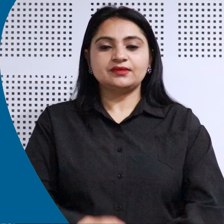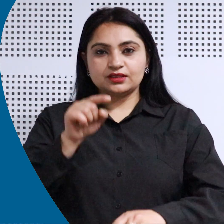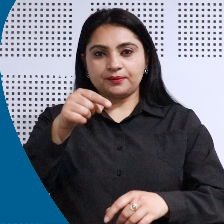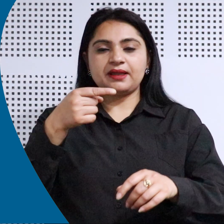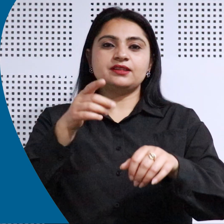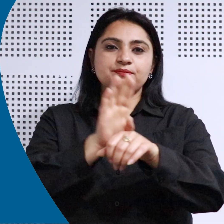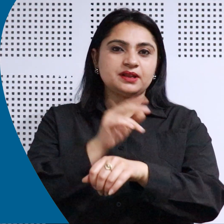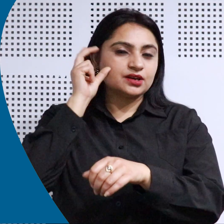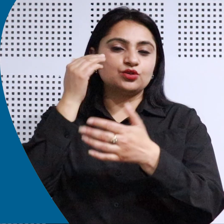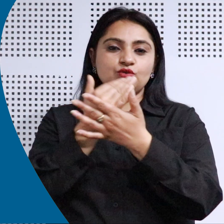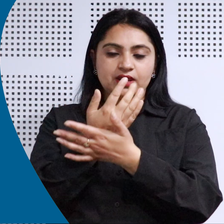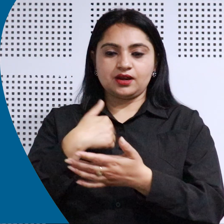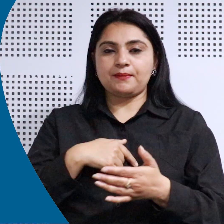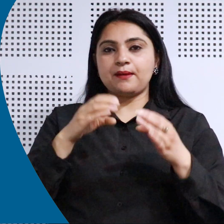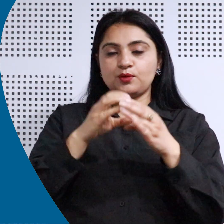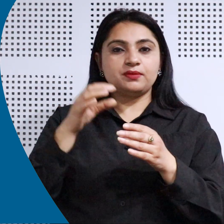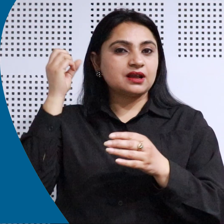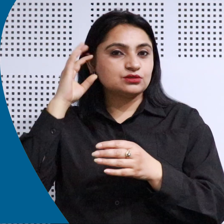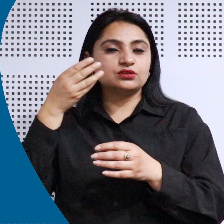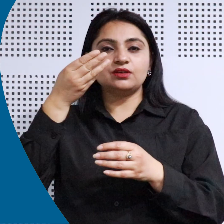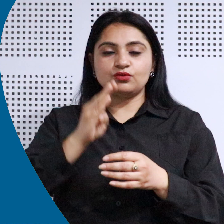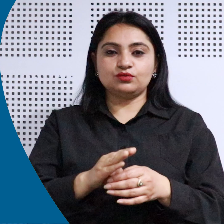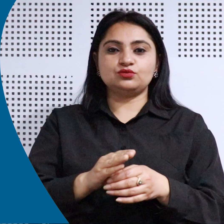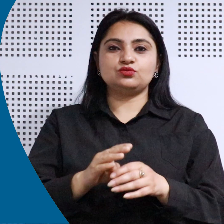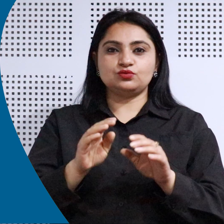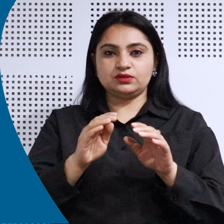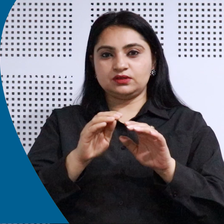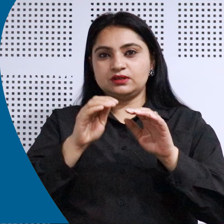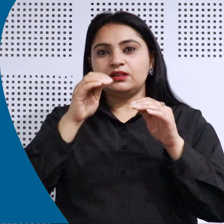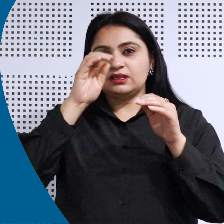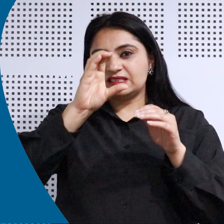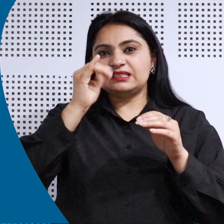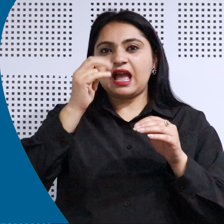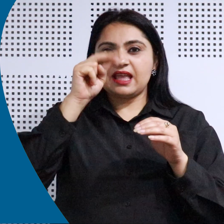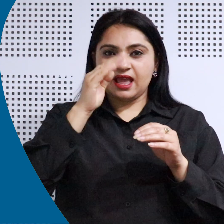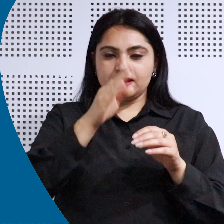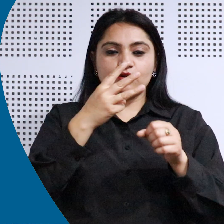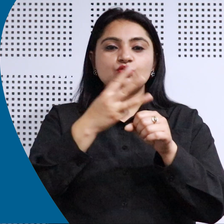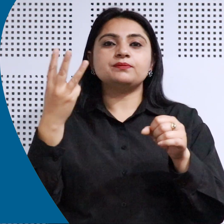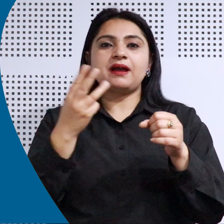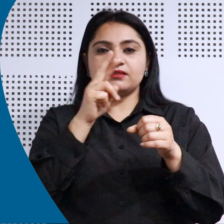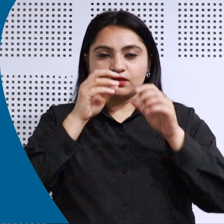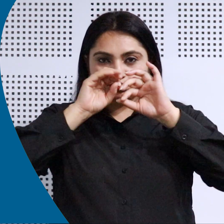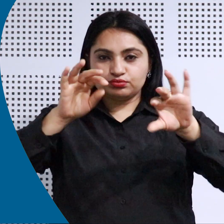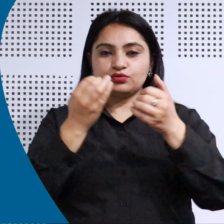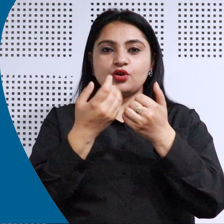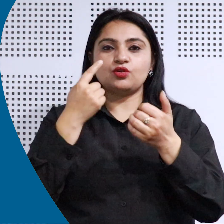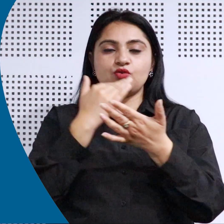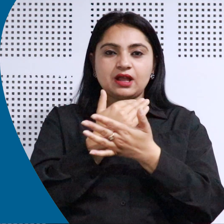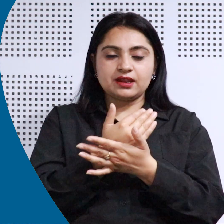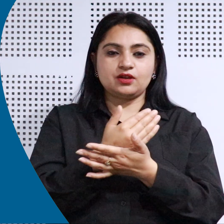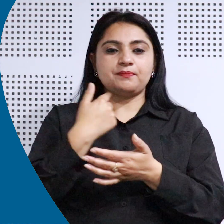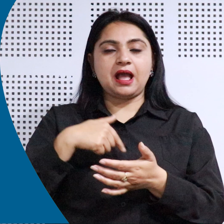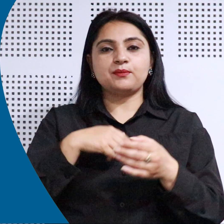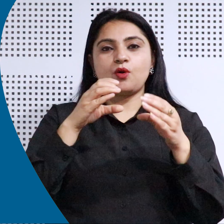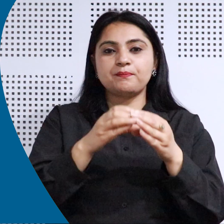तपाईँ यति बेला रेडियो कार्यक्रम हाम्रो पालिका सुन्दै हुनुहुन्छ। सामुदायिक सूचना नेटवर्क CIN ले उत्पादन तथा प्रसारण गरिरहेको कार्यक्रम